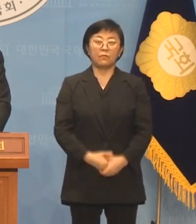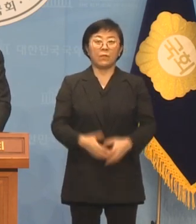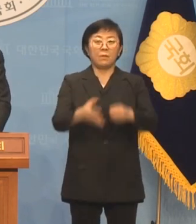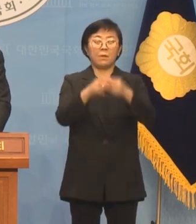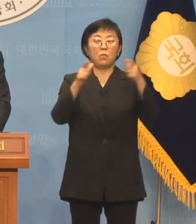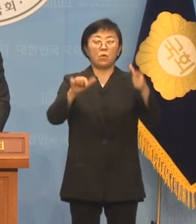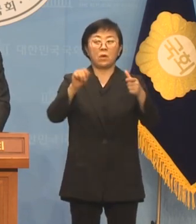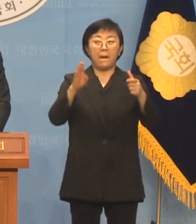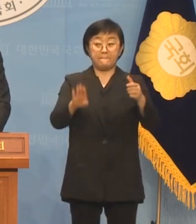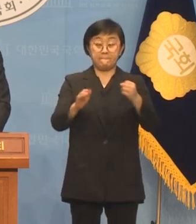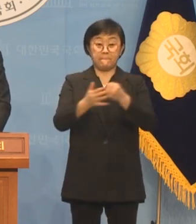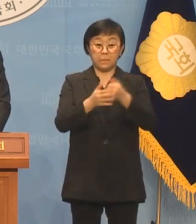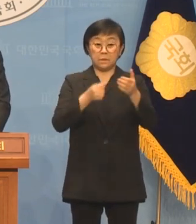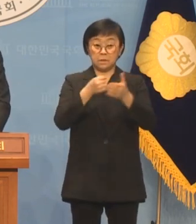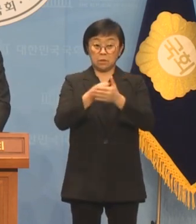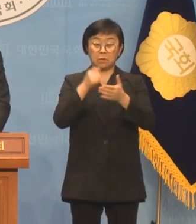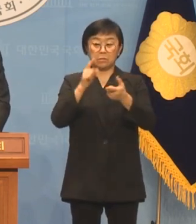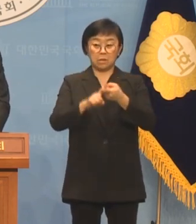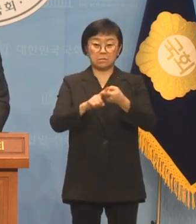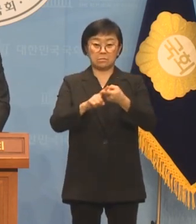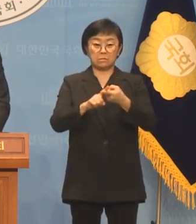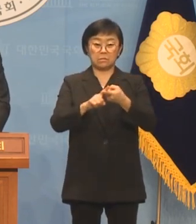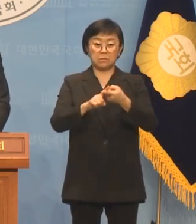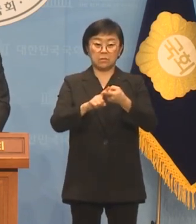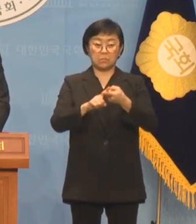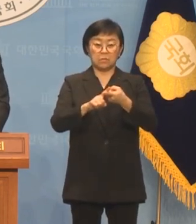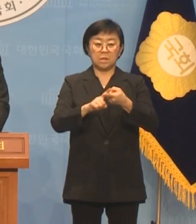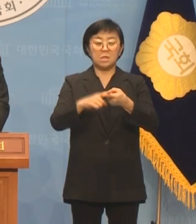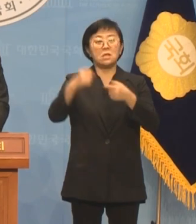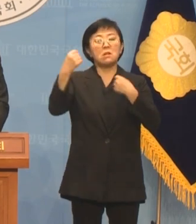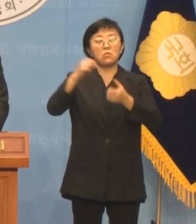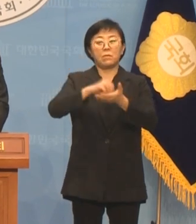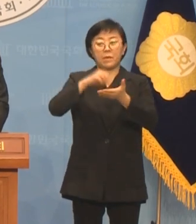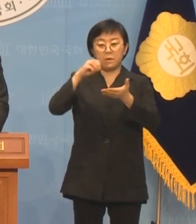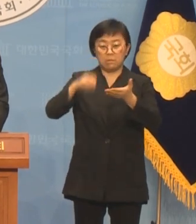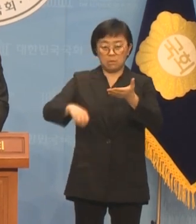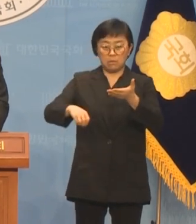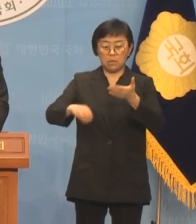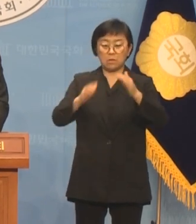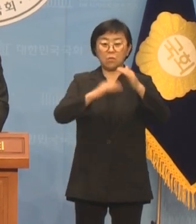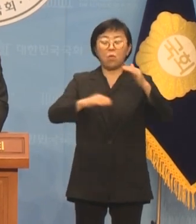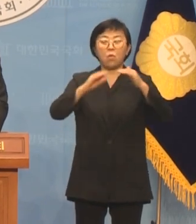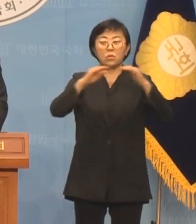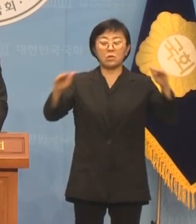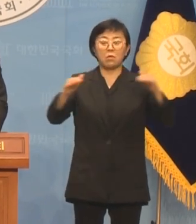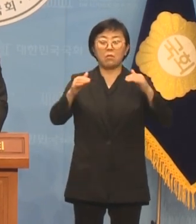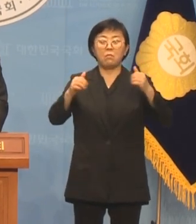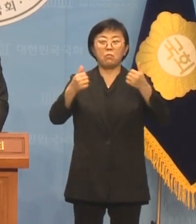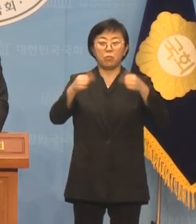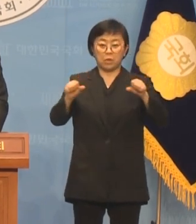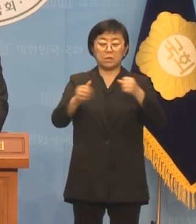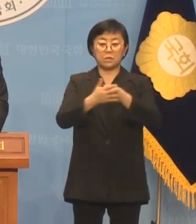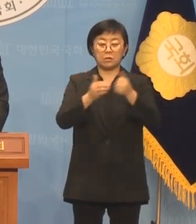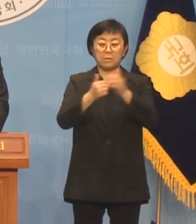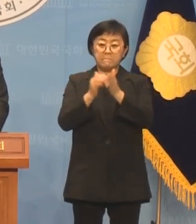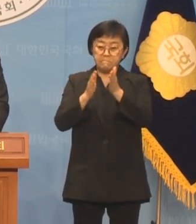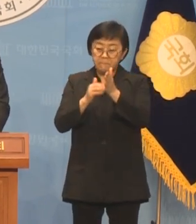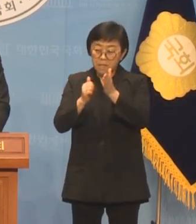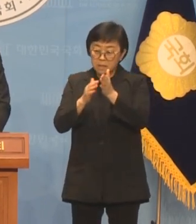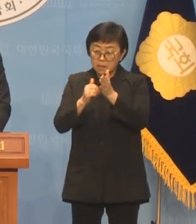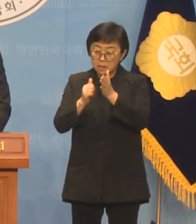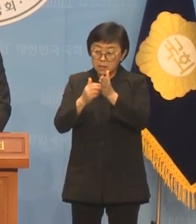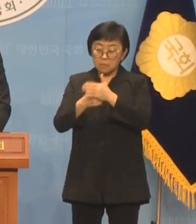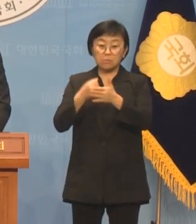마포갑 전략지역 지정은 인위적인 배제, 불공정 공천, 밀실 결정, 불투명